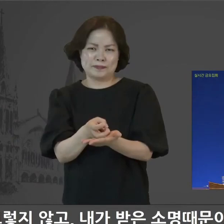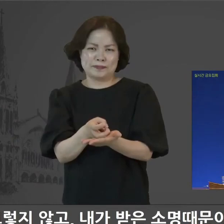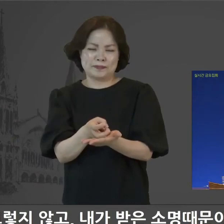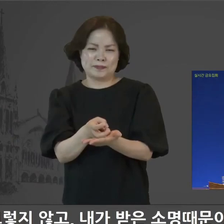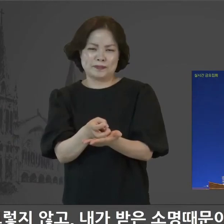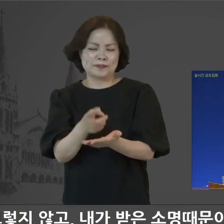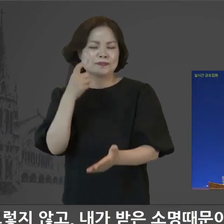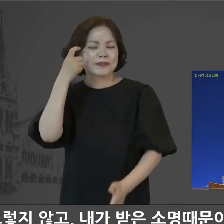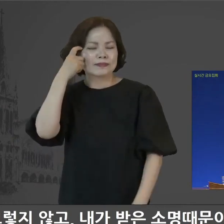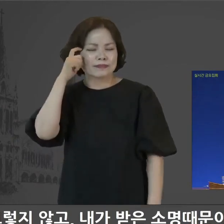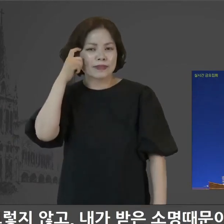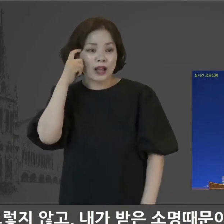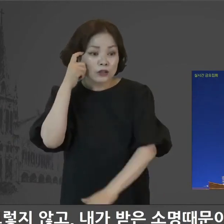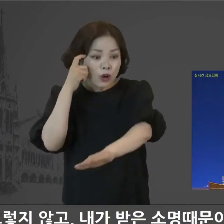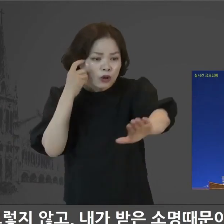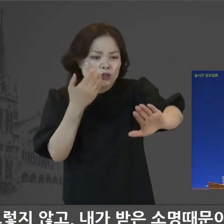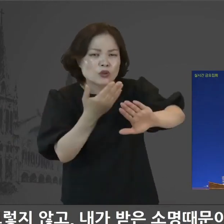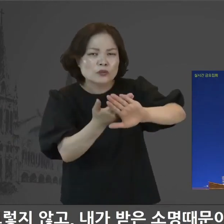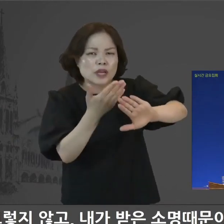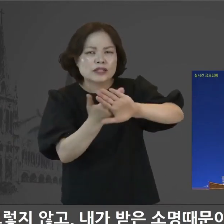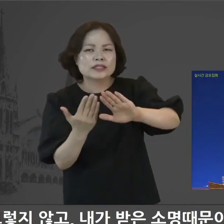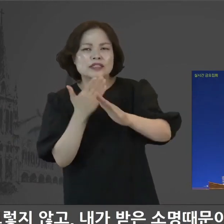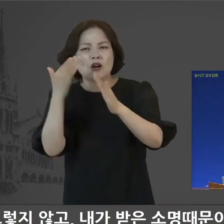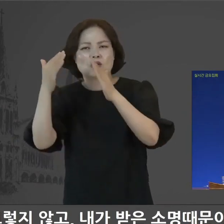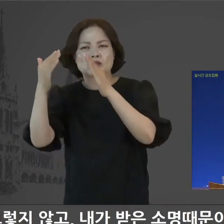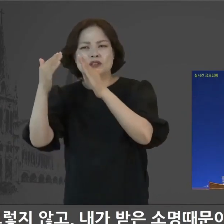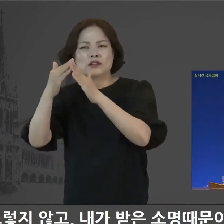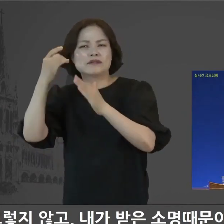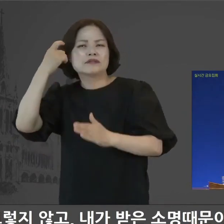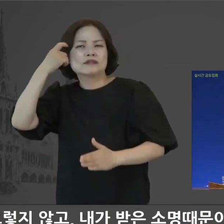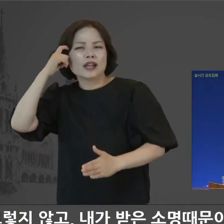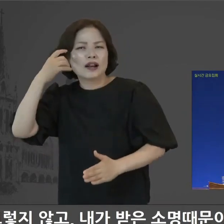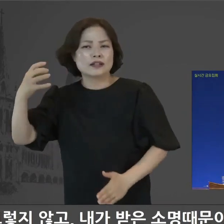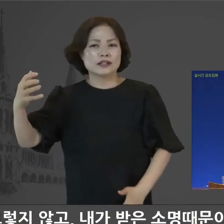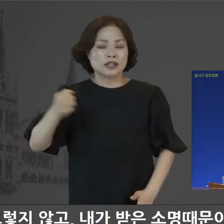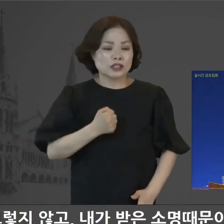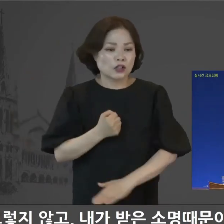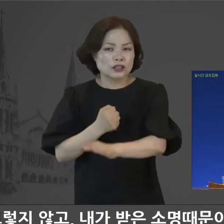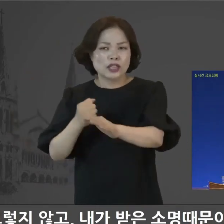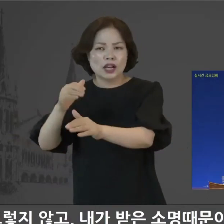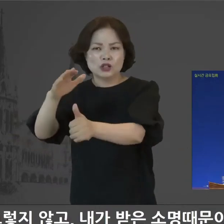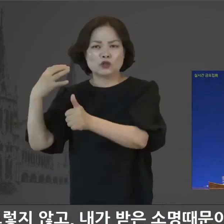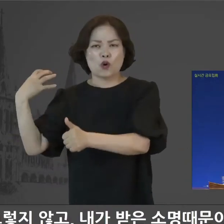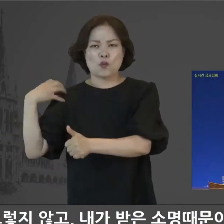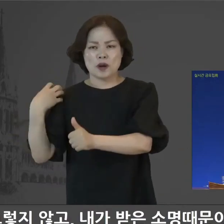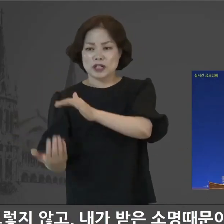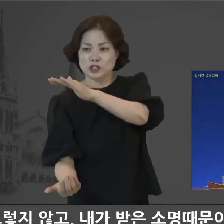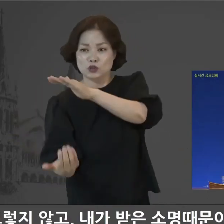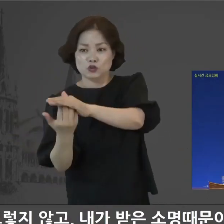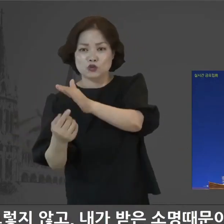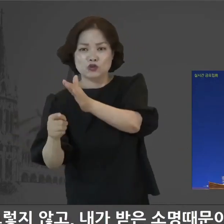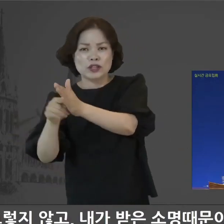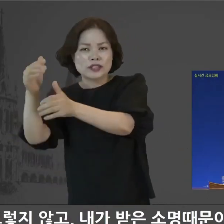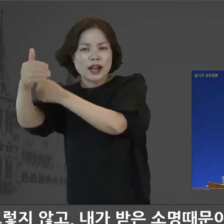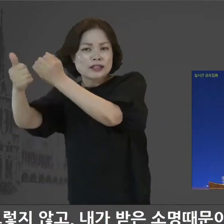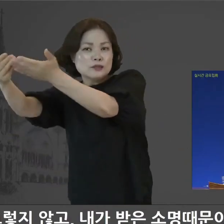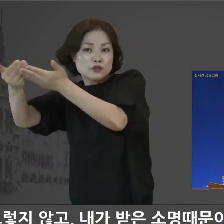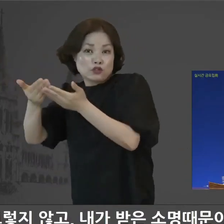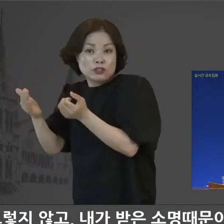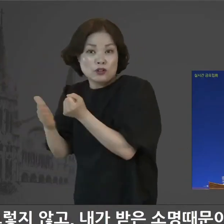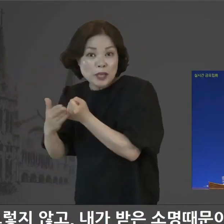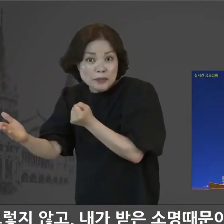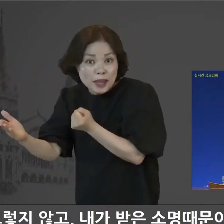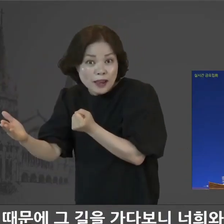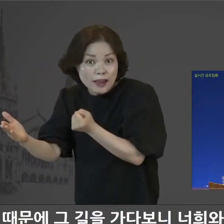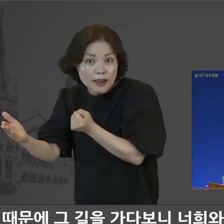율법관을 가지고 있다, 너희하고 다른 성전관을 가지고 있다. 그런데 내 소명을 이루려면 이 소명이 하나님이 주신 것이기 때문에